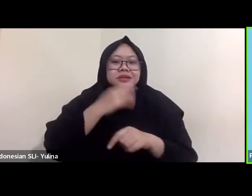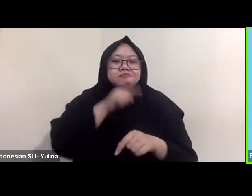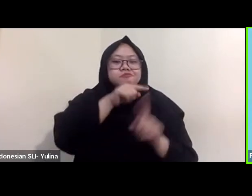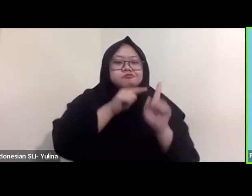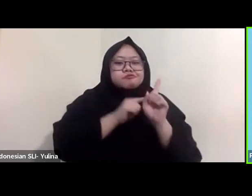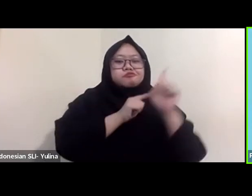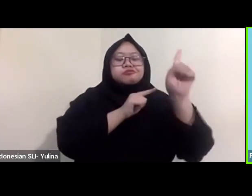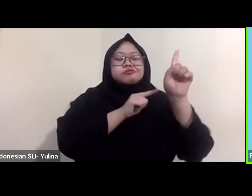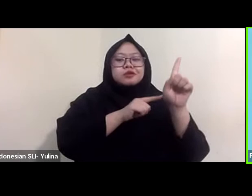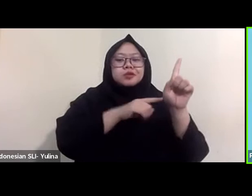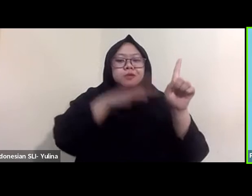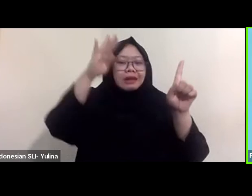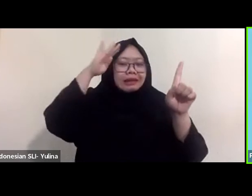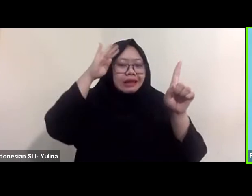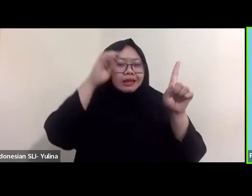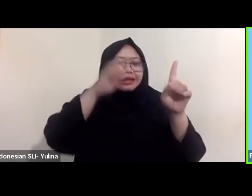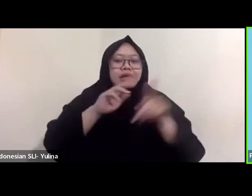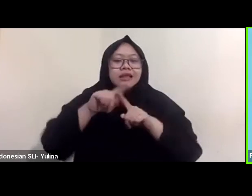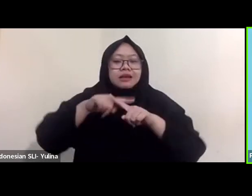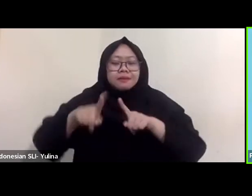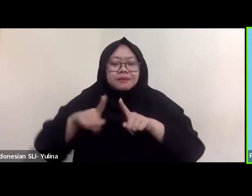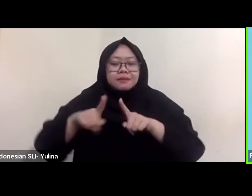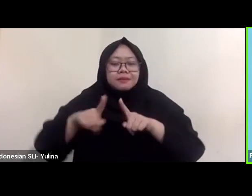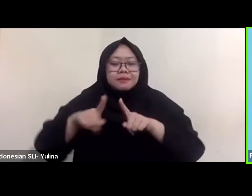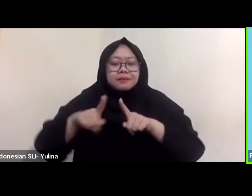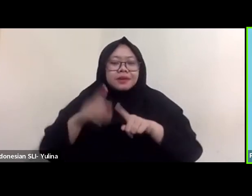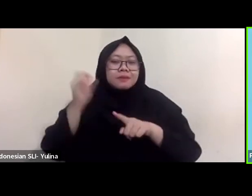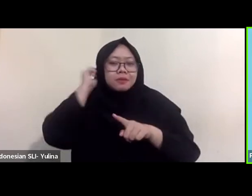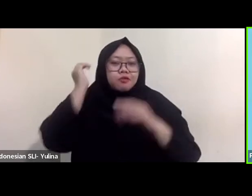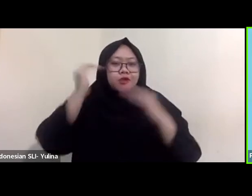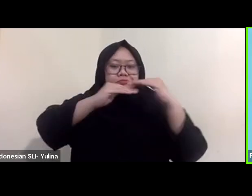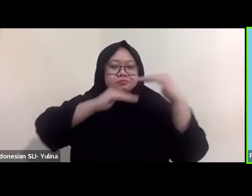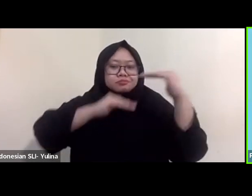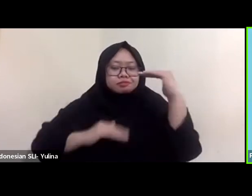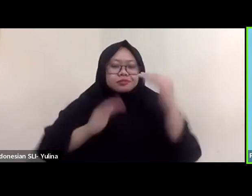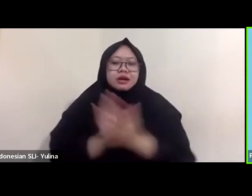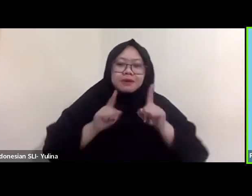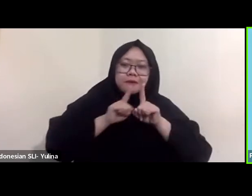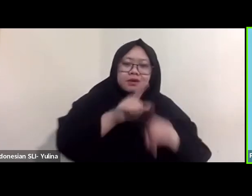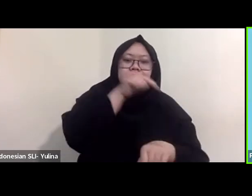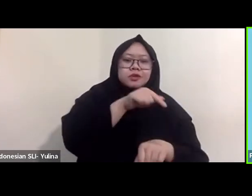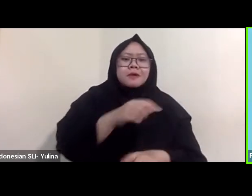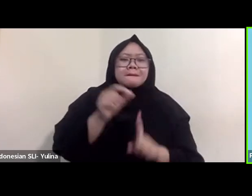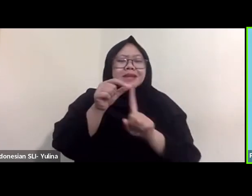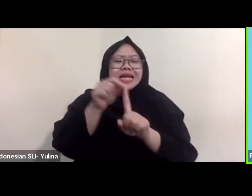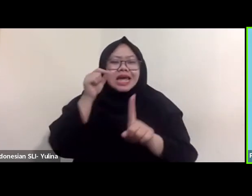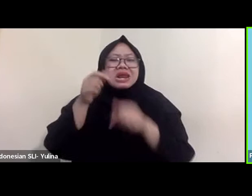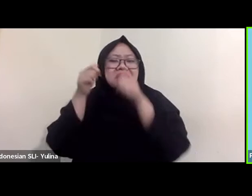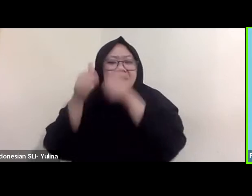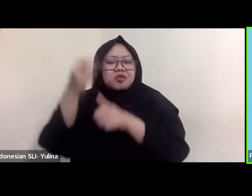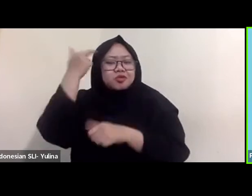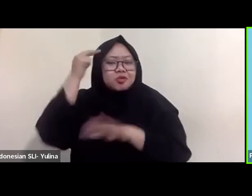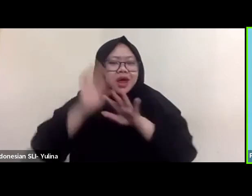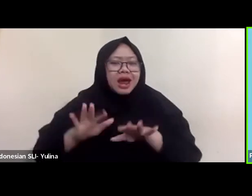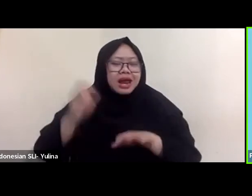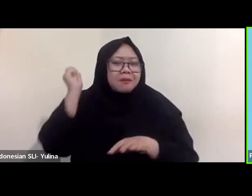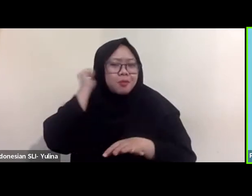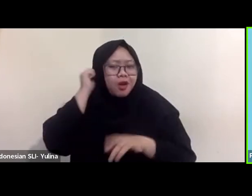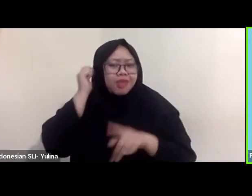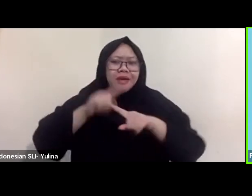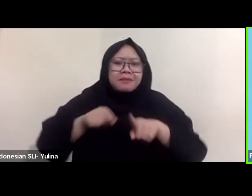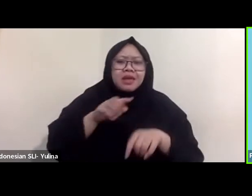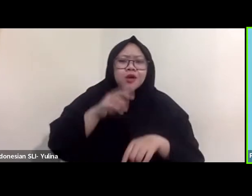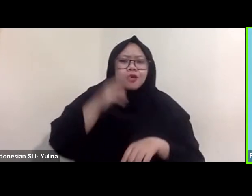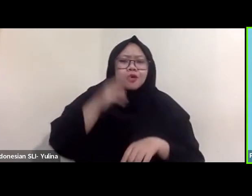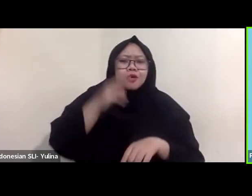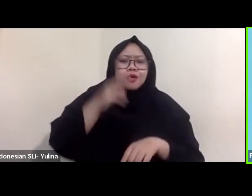perempuan. Perkawinan dipandang sebagai satu-satunya pilihan yang layak untuk anak perempuan, sementara anak laki-laki didorong untuk